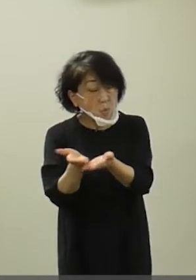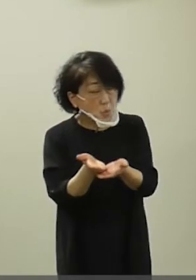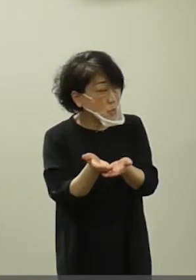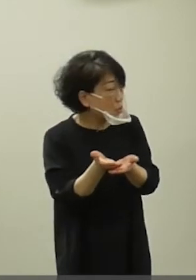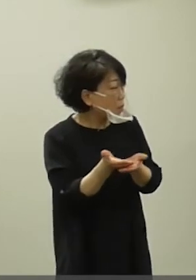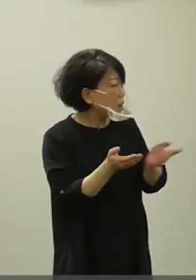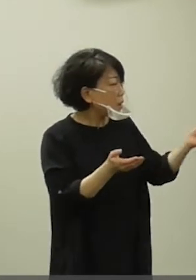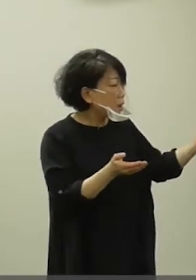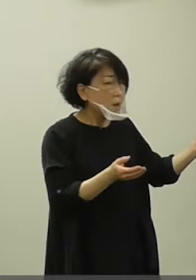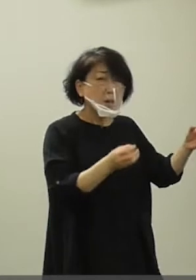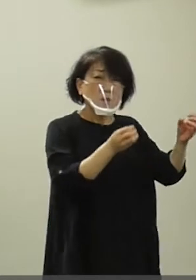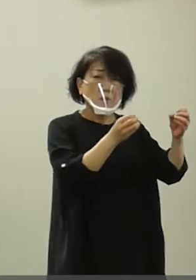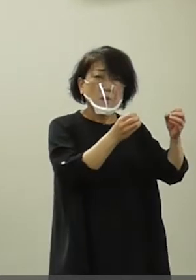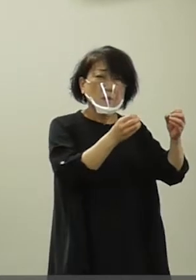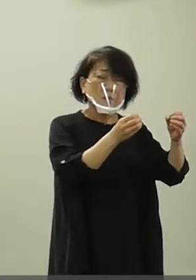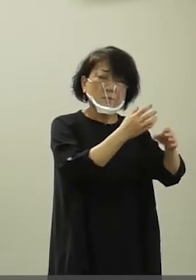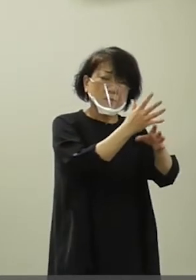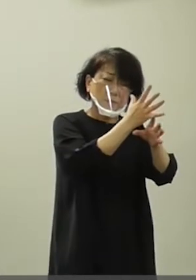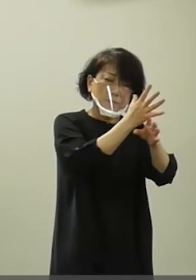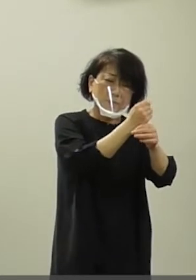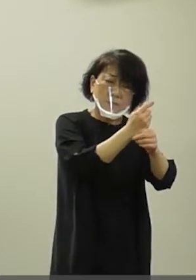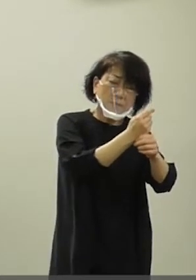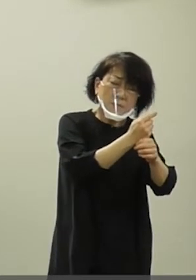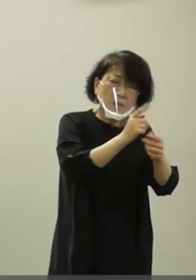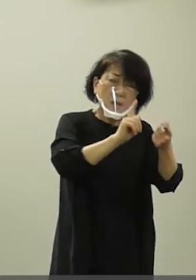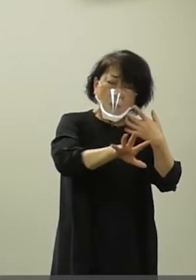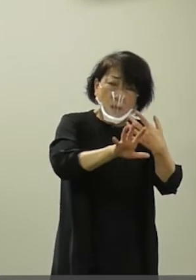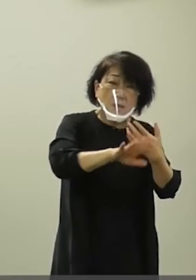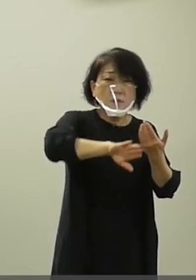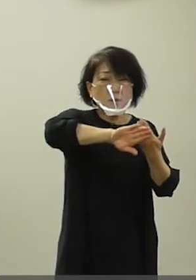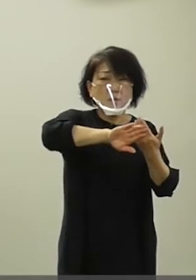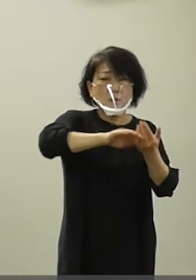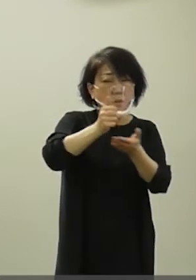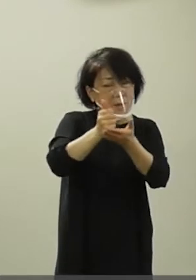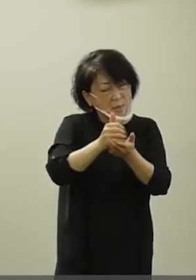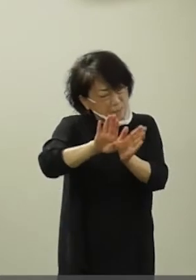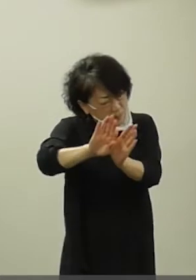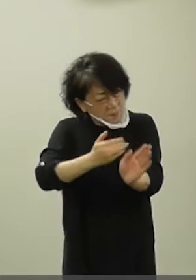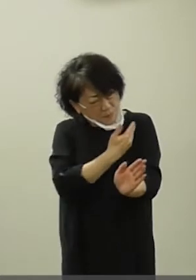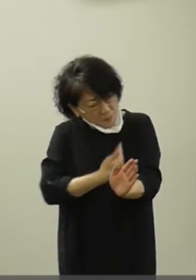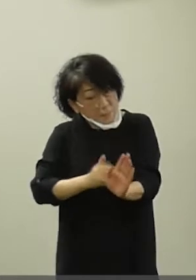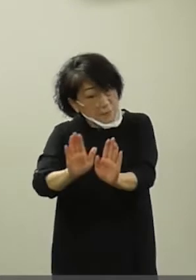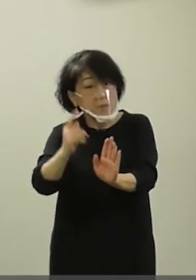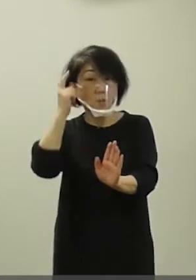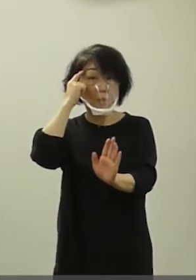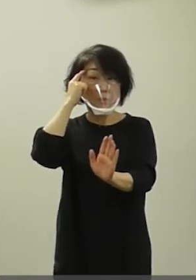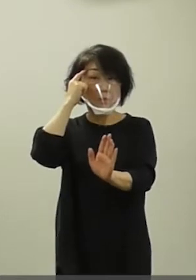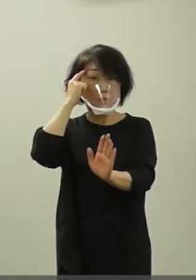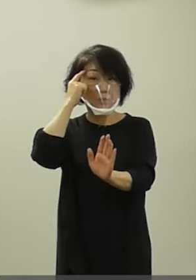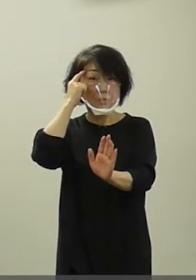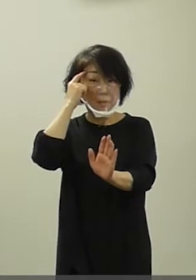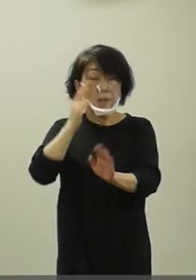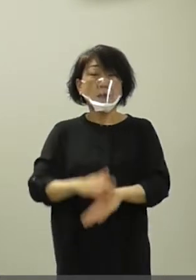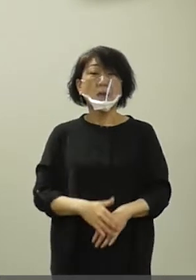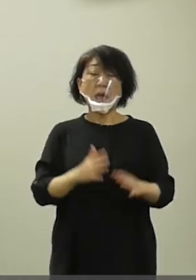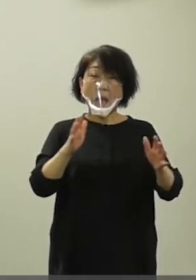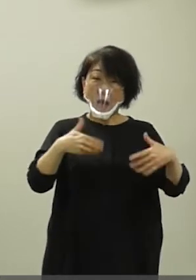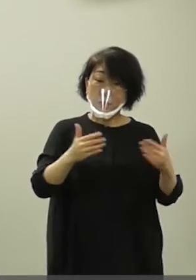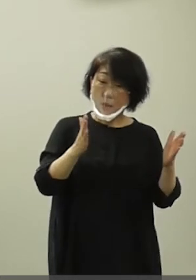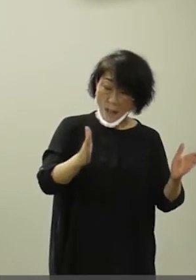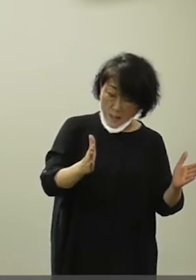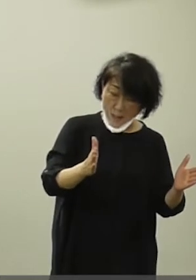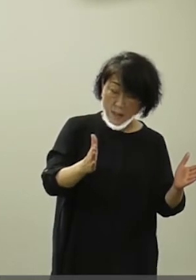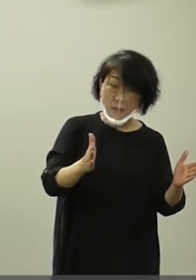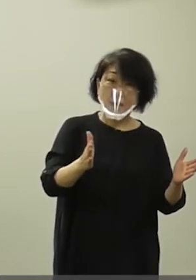館やっぱりいい込みを制限せざるを得ないのである前なんですねある春の日